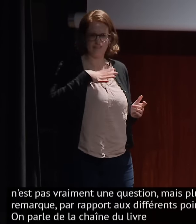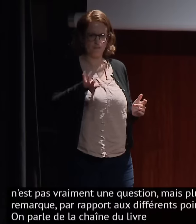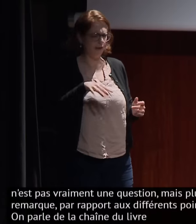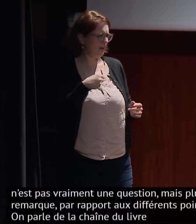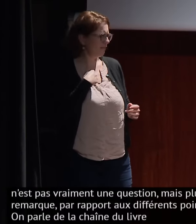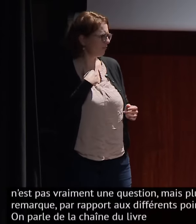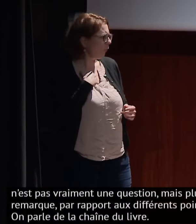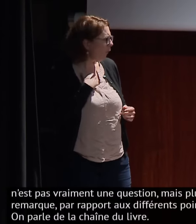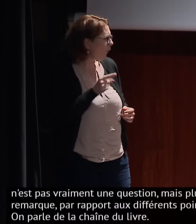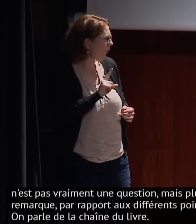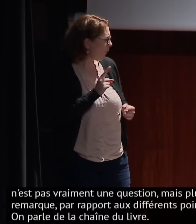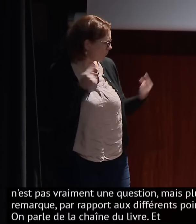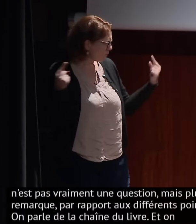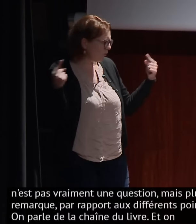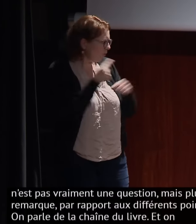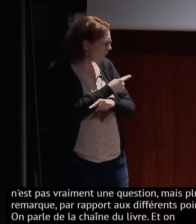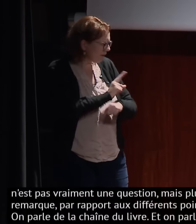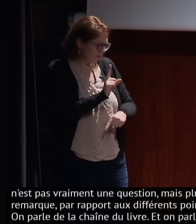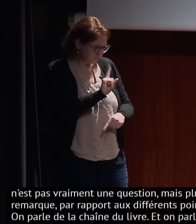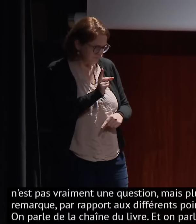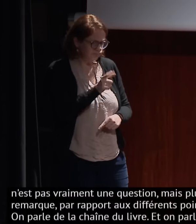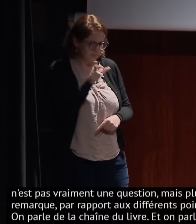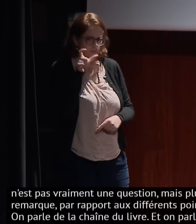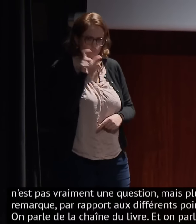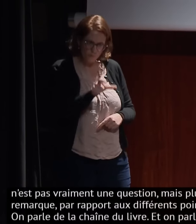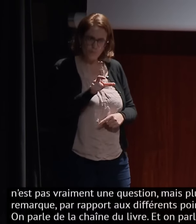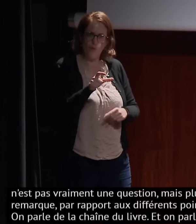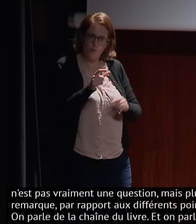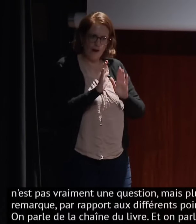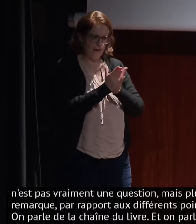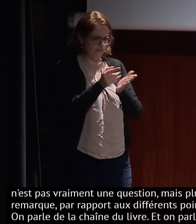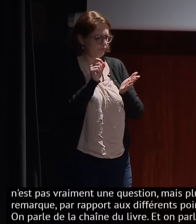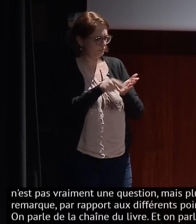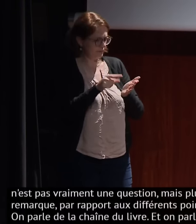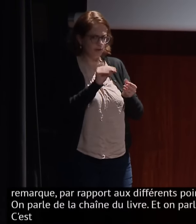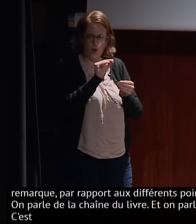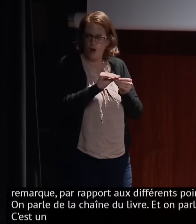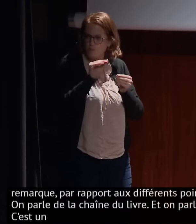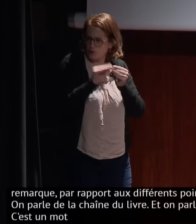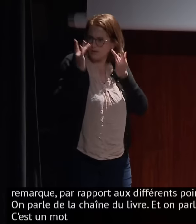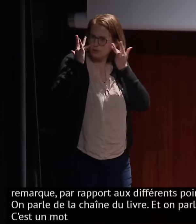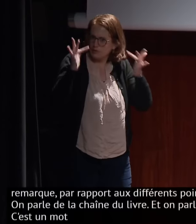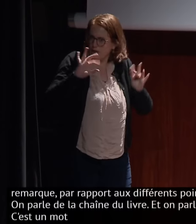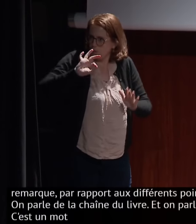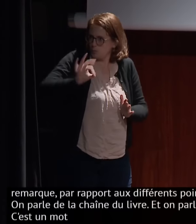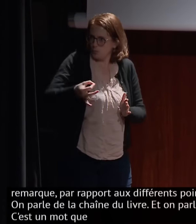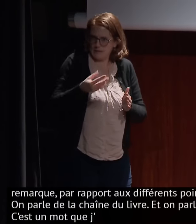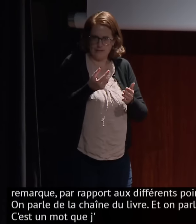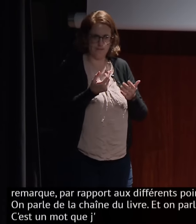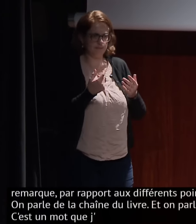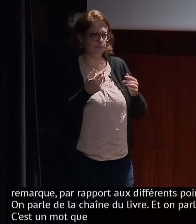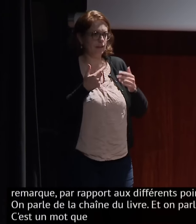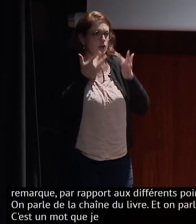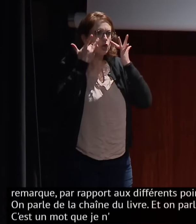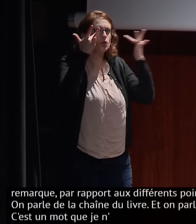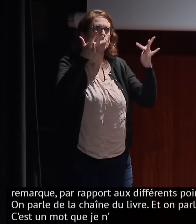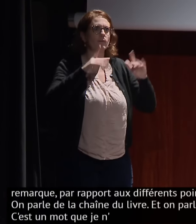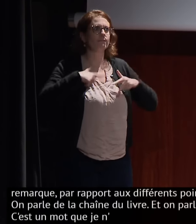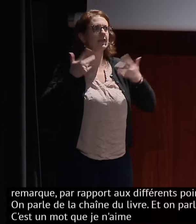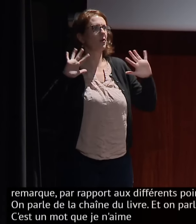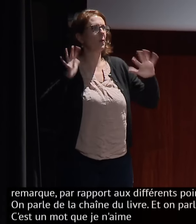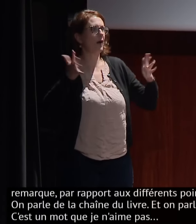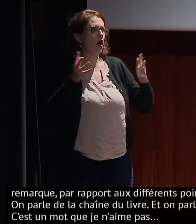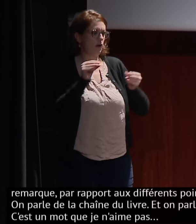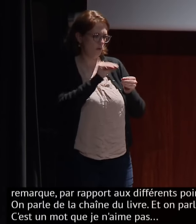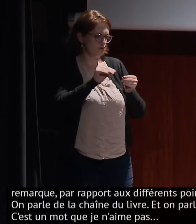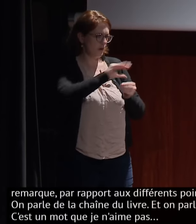Et on parle d'un objet culturel. Enfin, moi, c'est un mot que j'aime pas. Enfin, certains ne peuvent